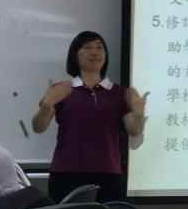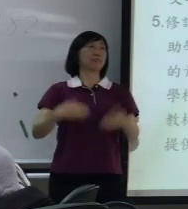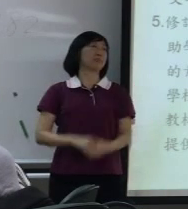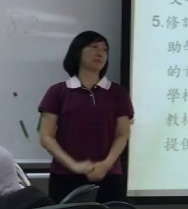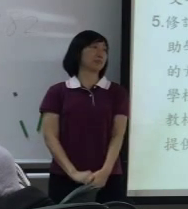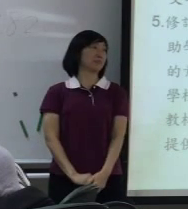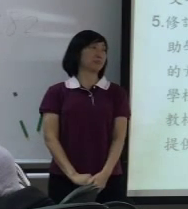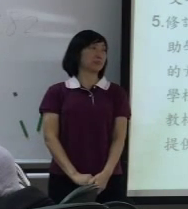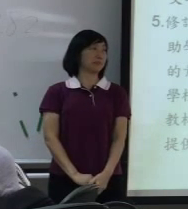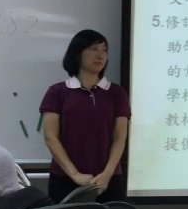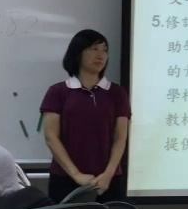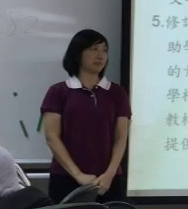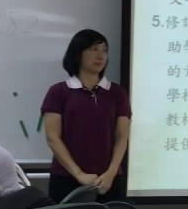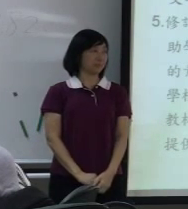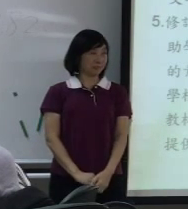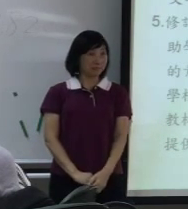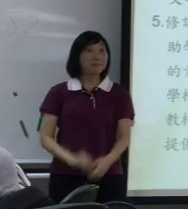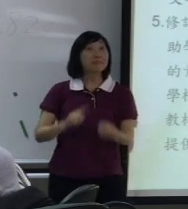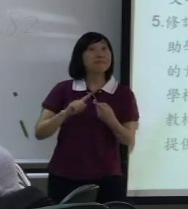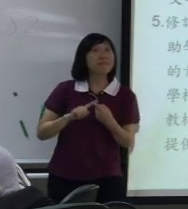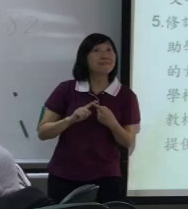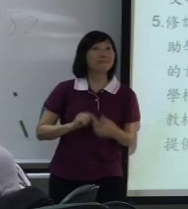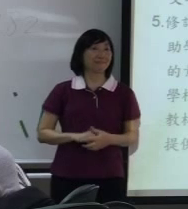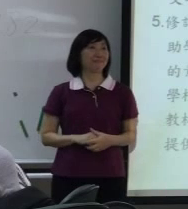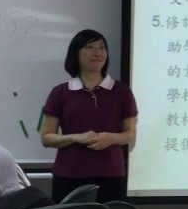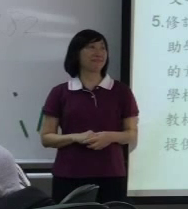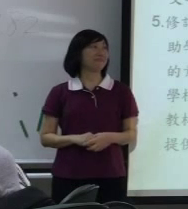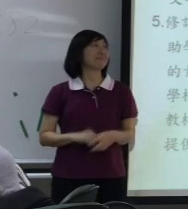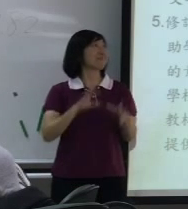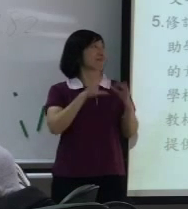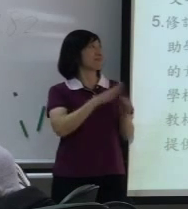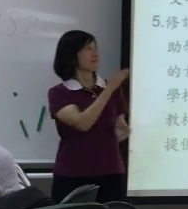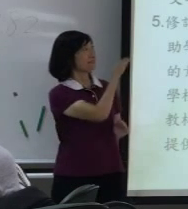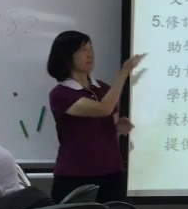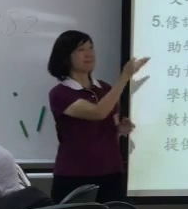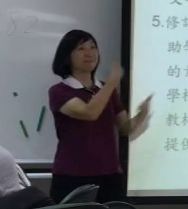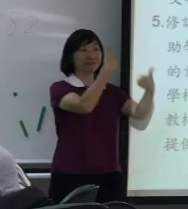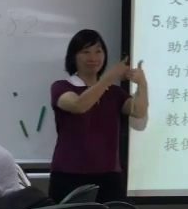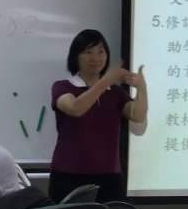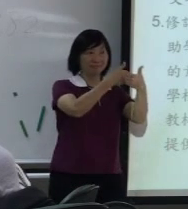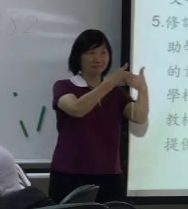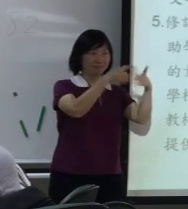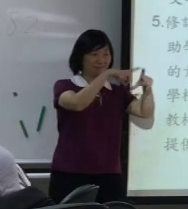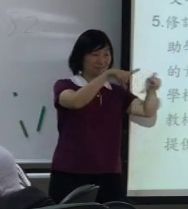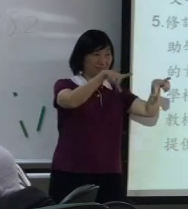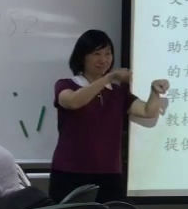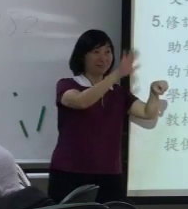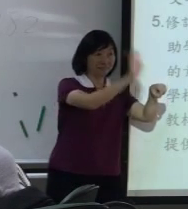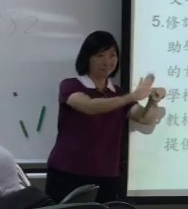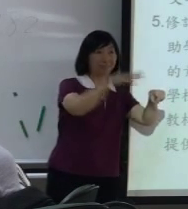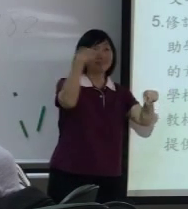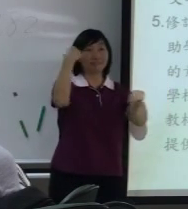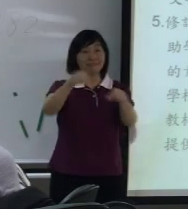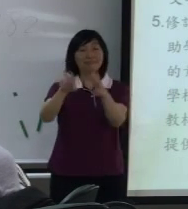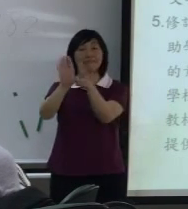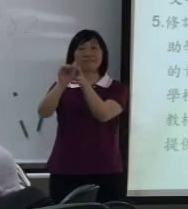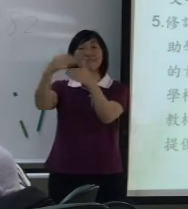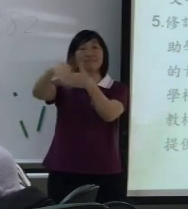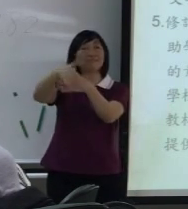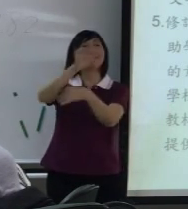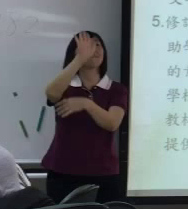现出来，对不对？所以除了图片以外，我们还有录